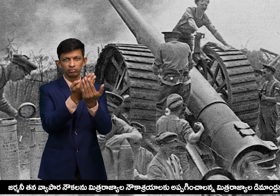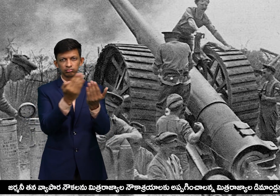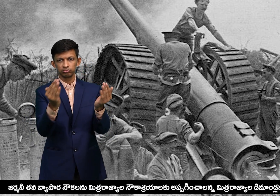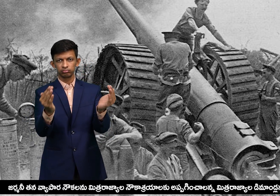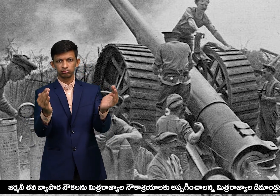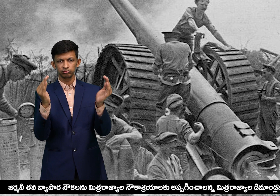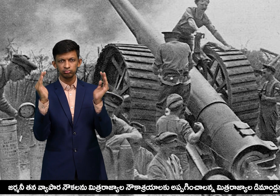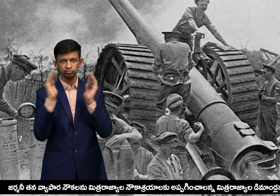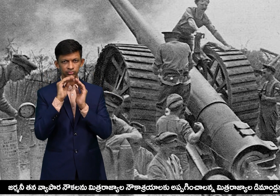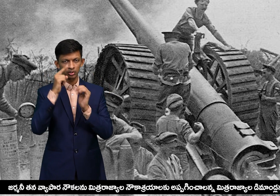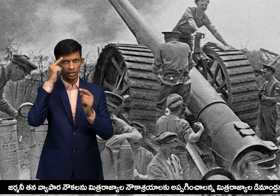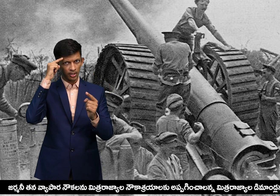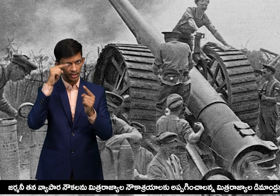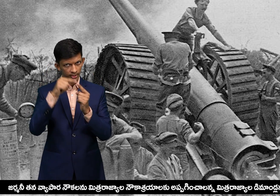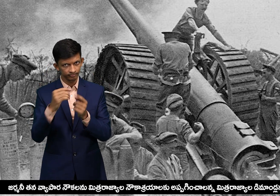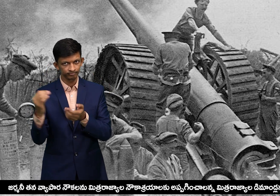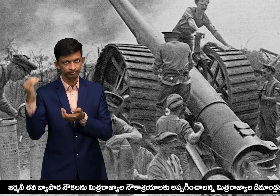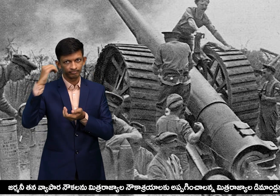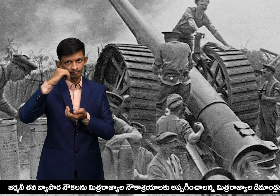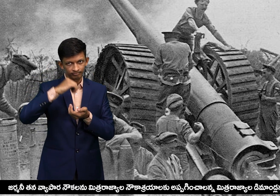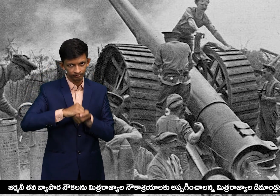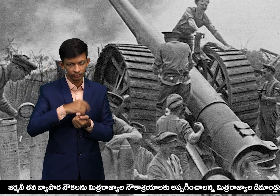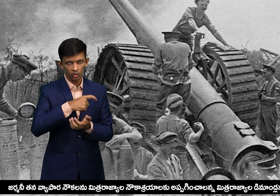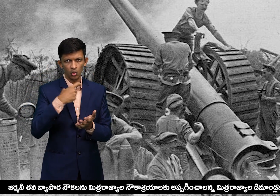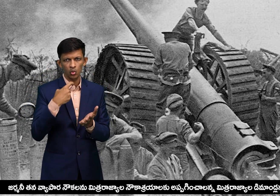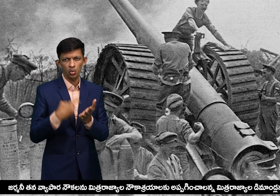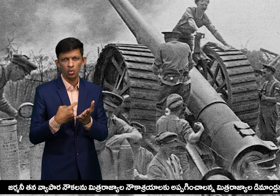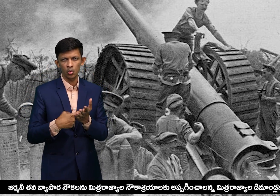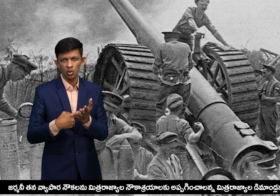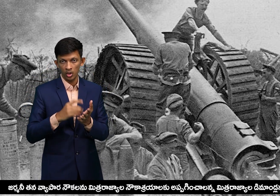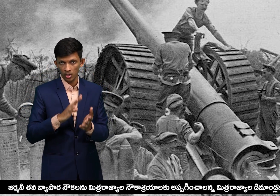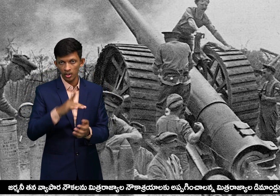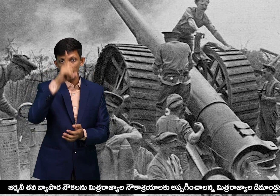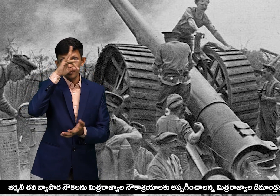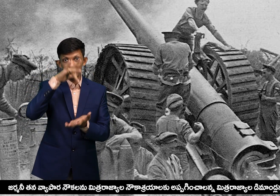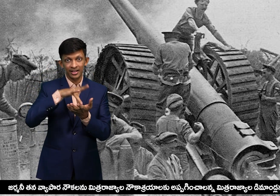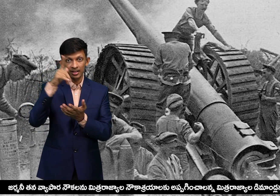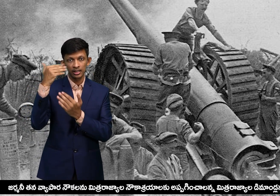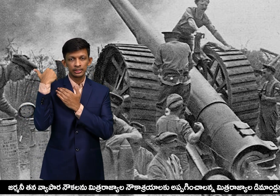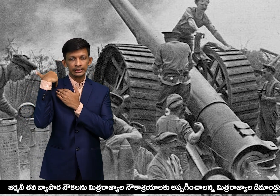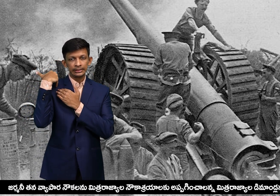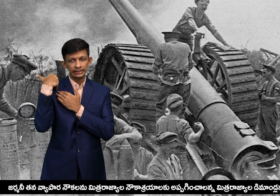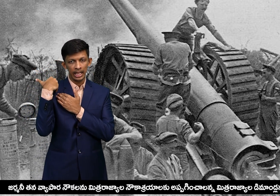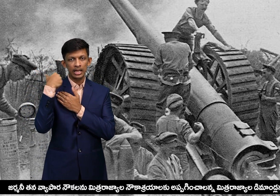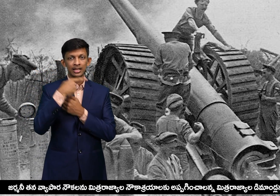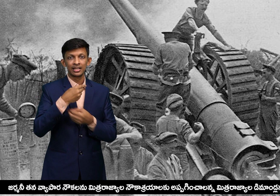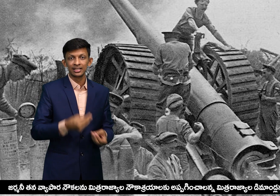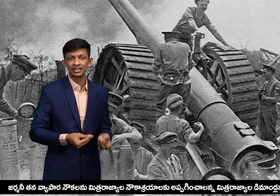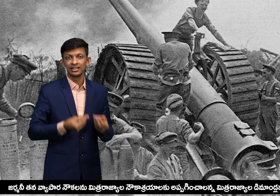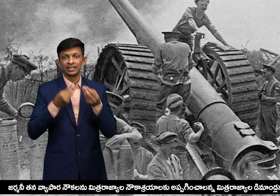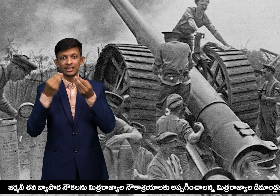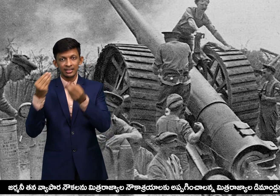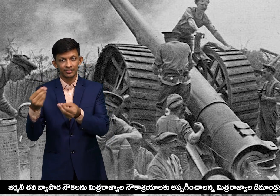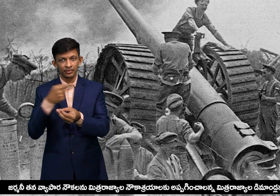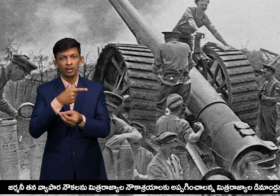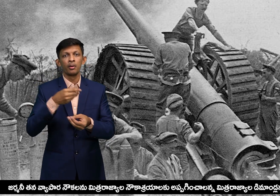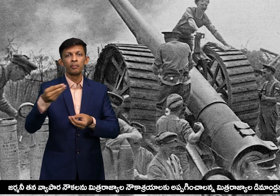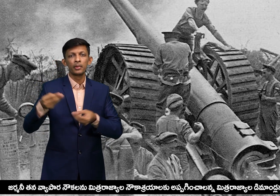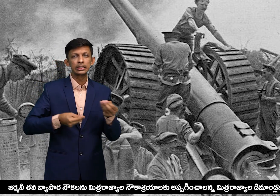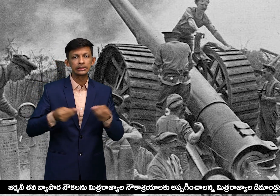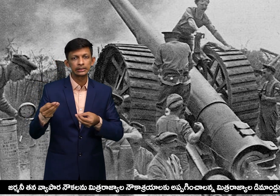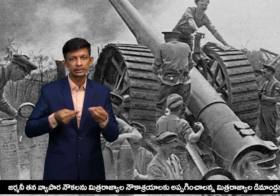జర్మనీ తన వ్యాపార నౌకలను మిత్రరాజ్యాల నౌకాశ్రయాలకు అప్పగించాలన్న మిత్రరాజ్యాల డిమాండ్లను